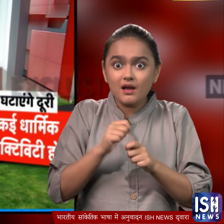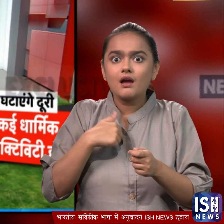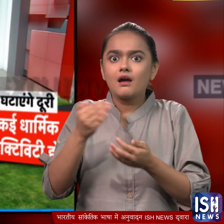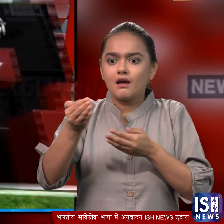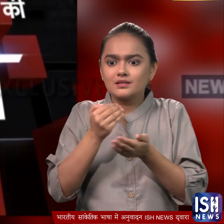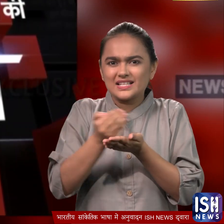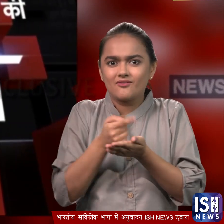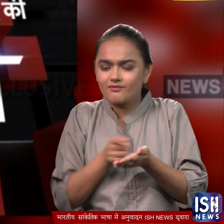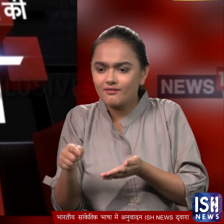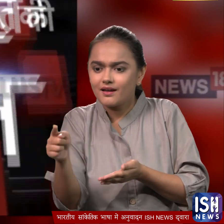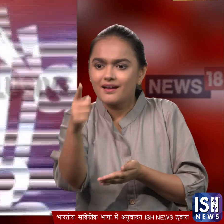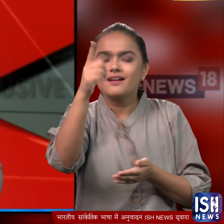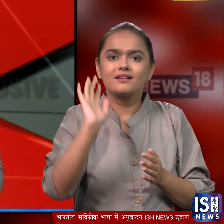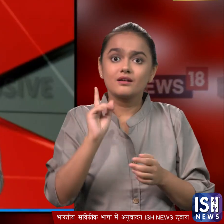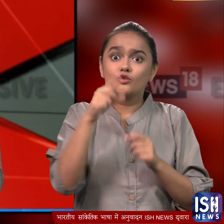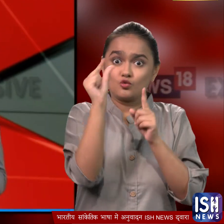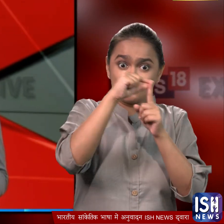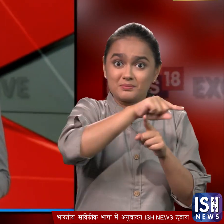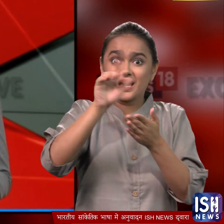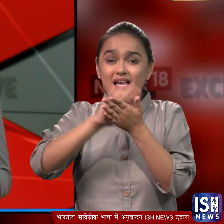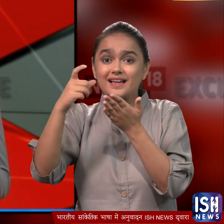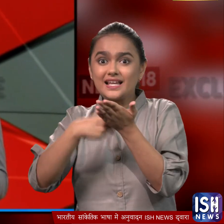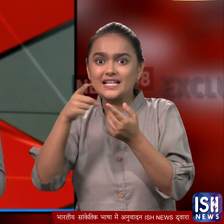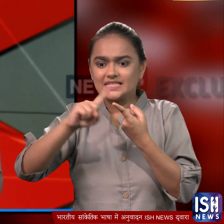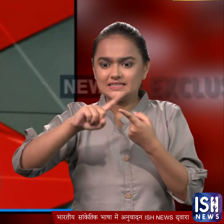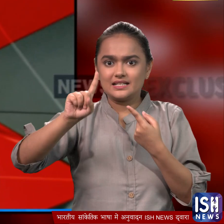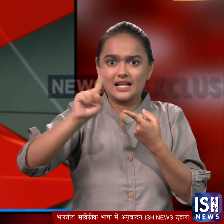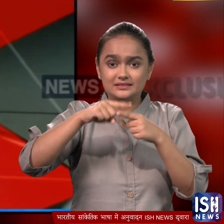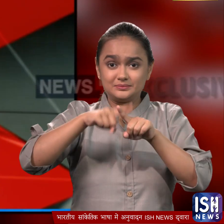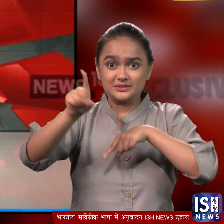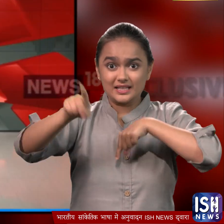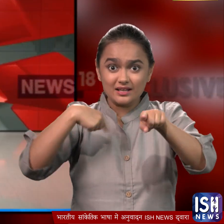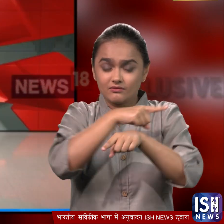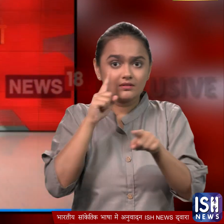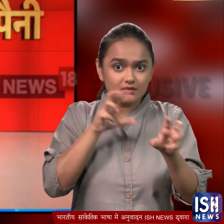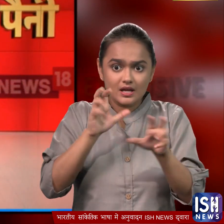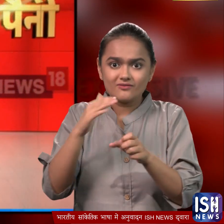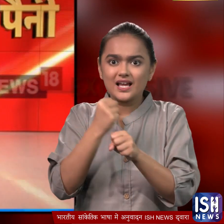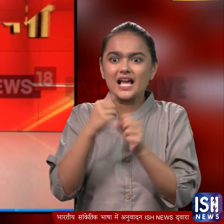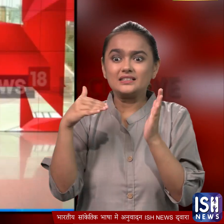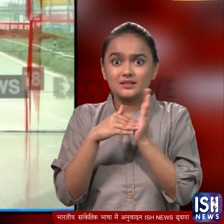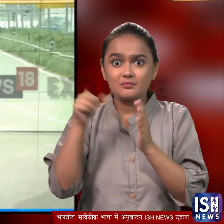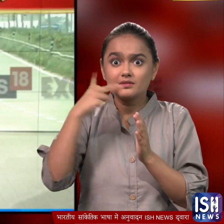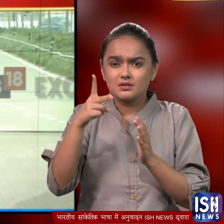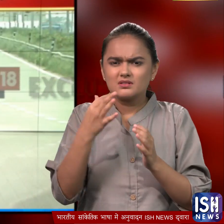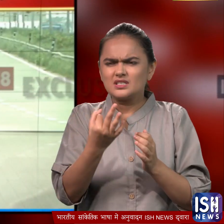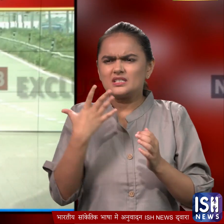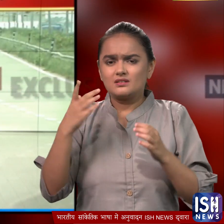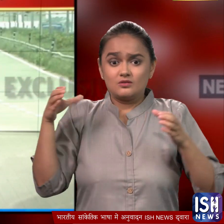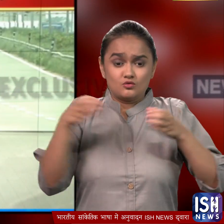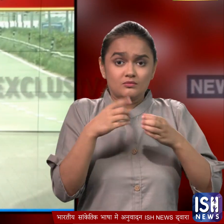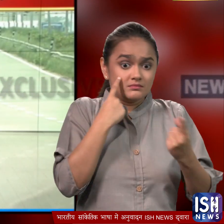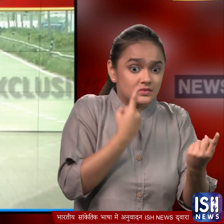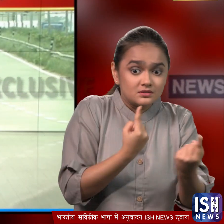हो जाएगी। यूपी को हरियाणा से जोड़ने वाले ईस्टर्न पेरिफेरल एक्सप्रेसवे पर नजर रखने के लिए गाजियाबाद में हाईटेक कंट्रोल रूम